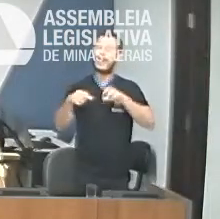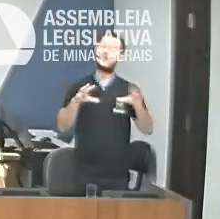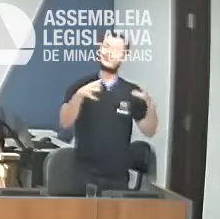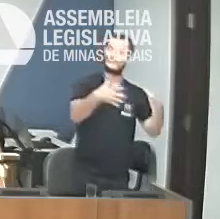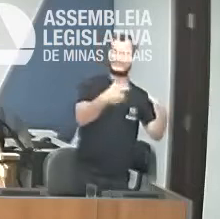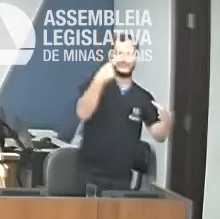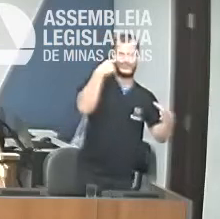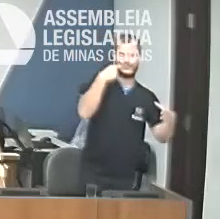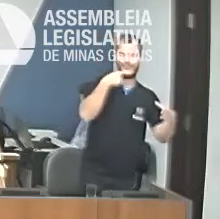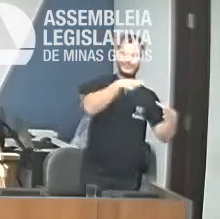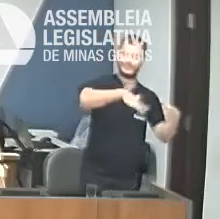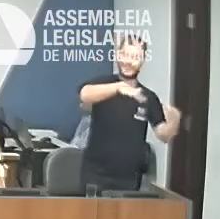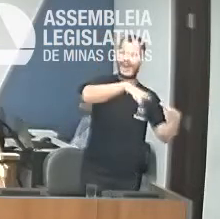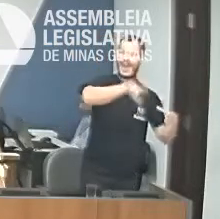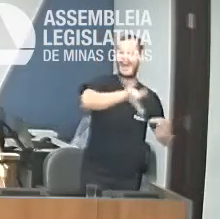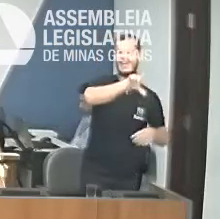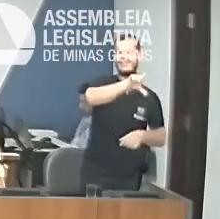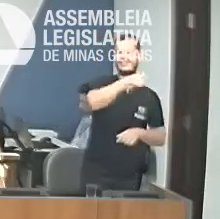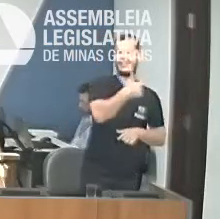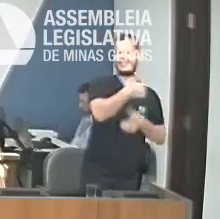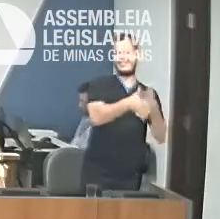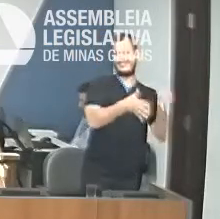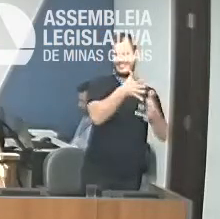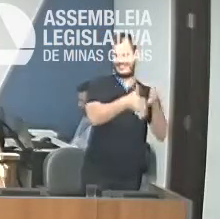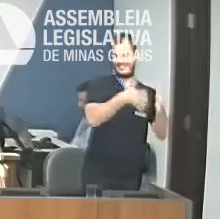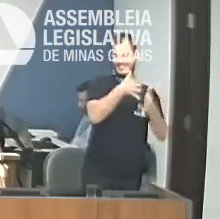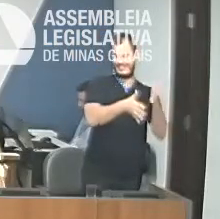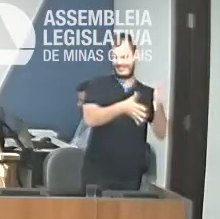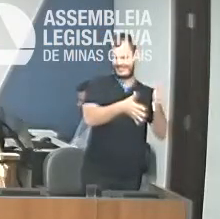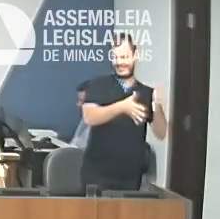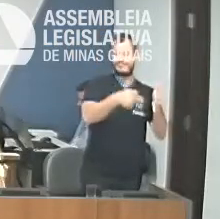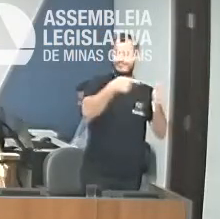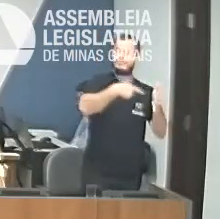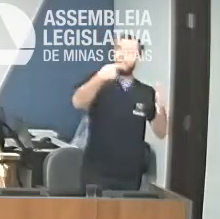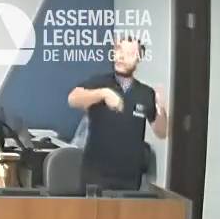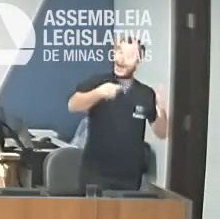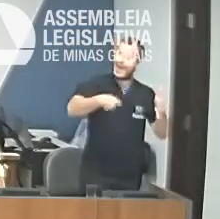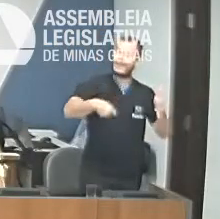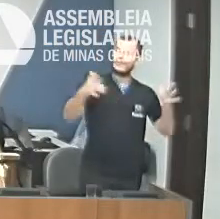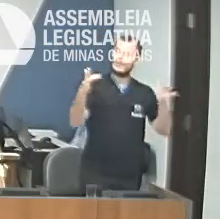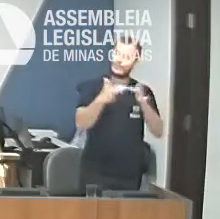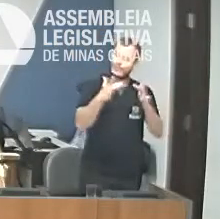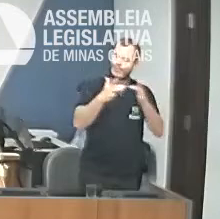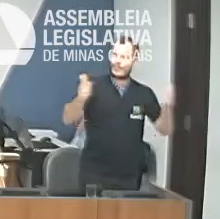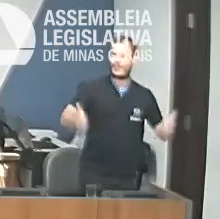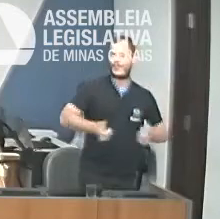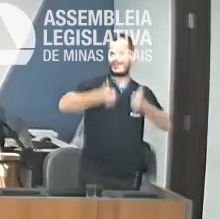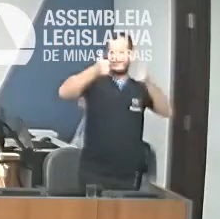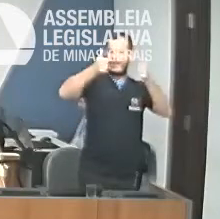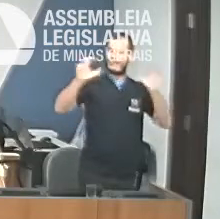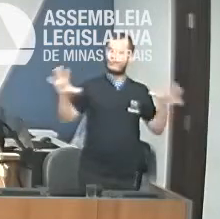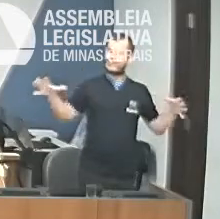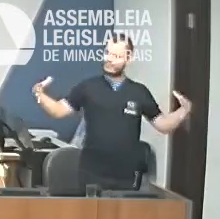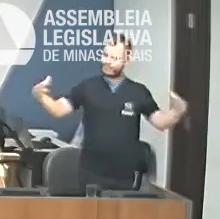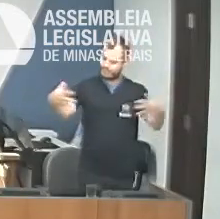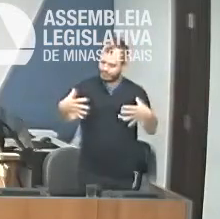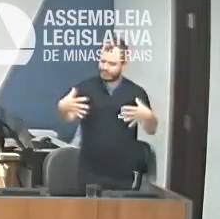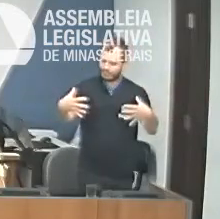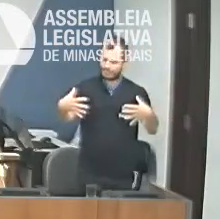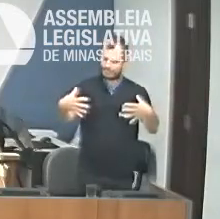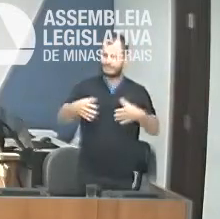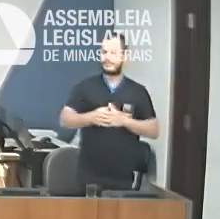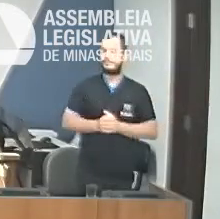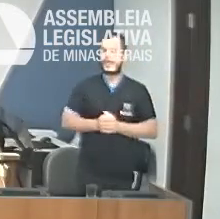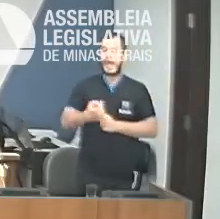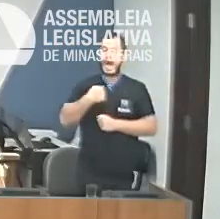família também não conhece a libras a família comunicou consulta através do português então é o